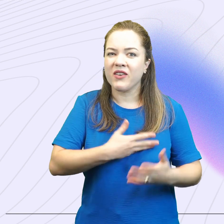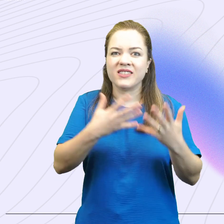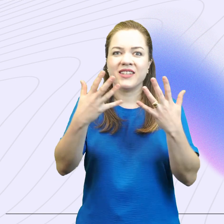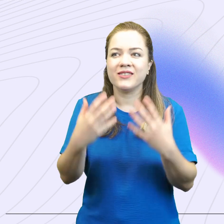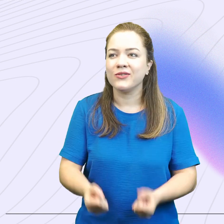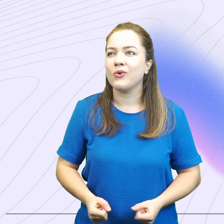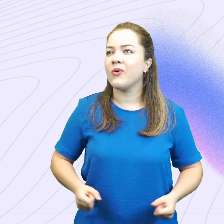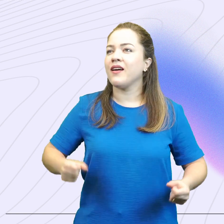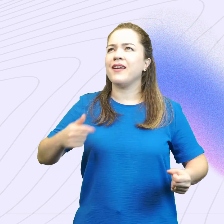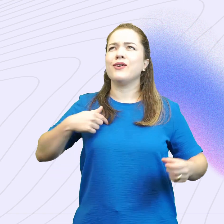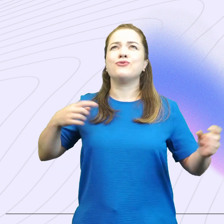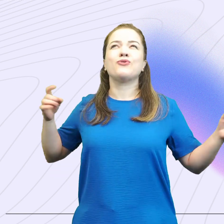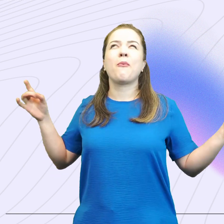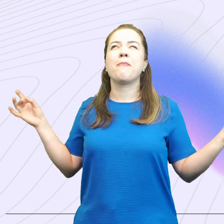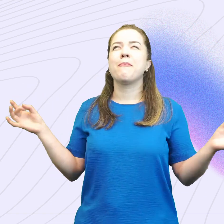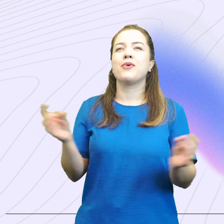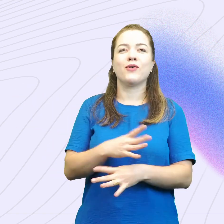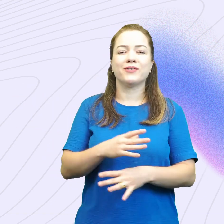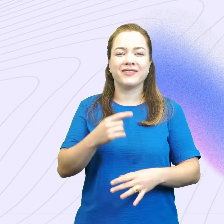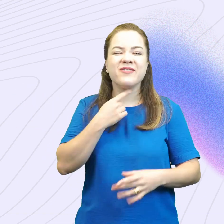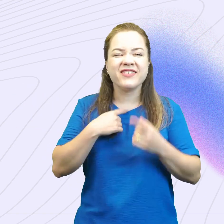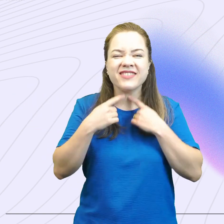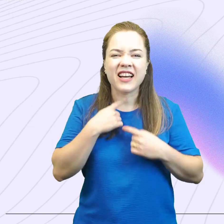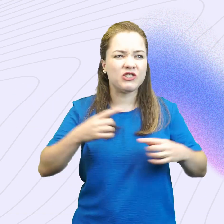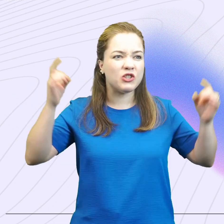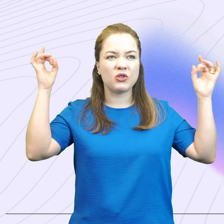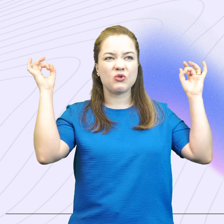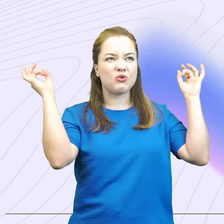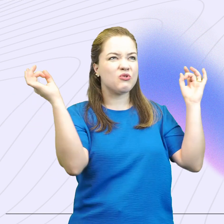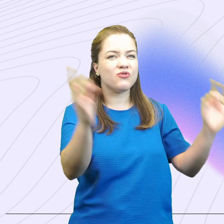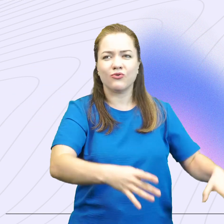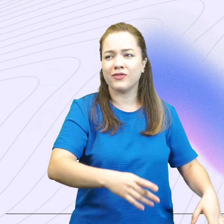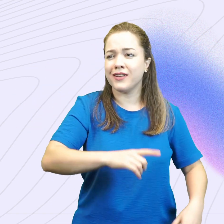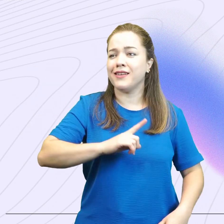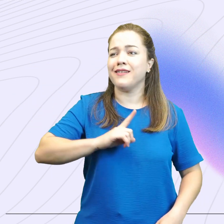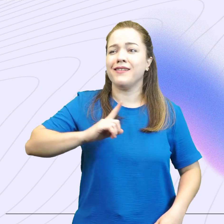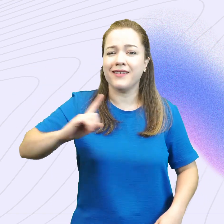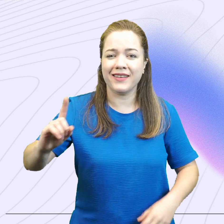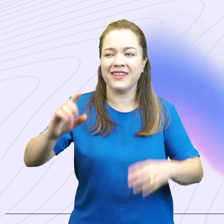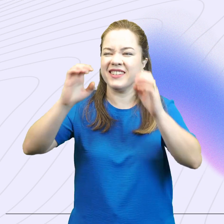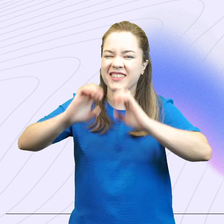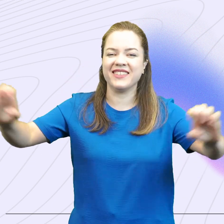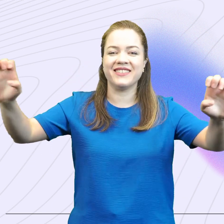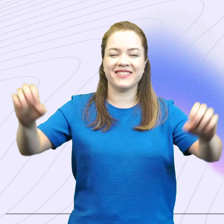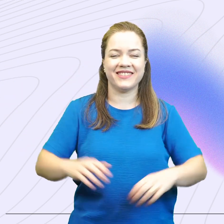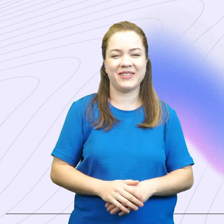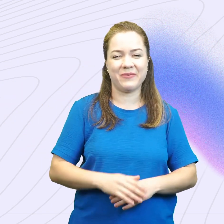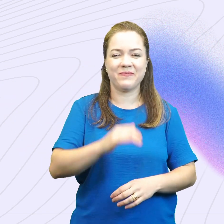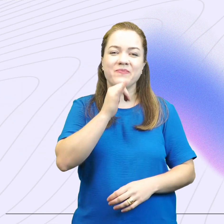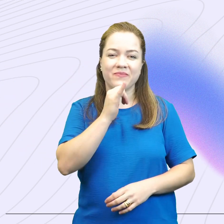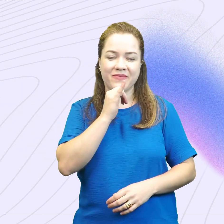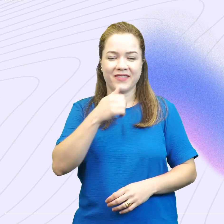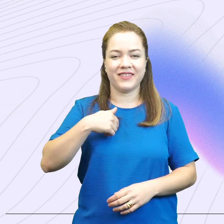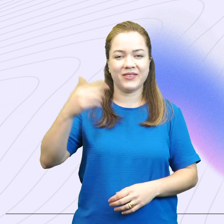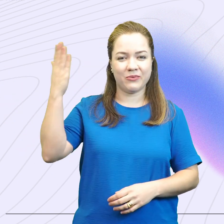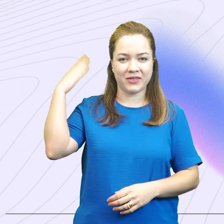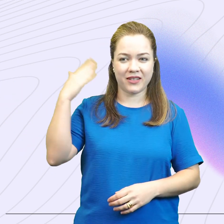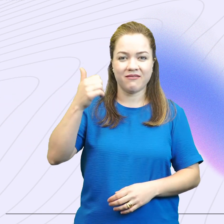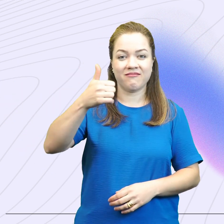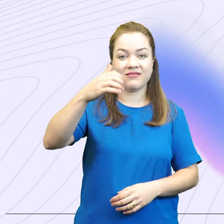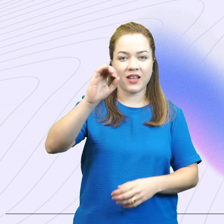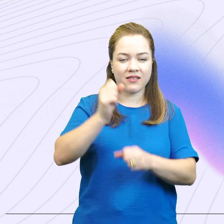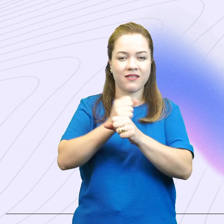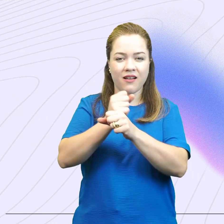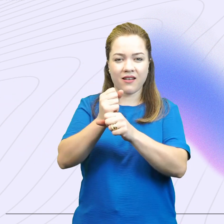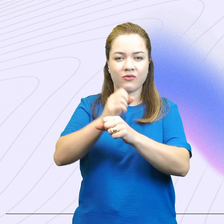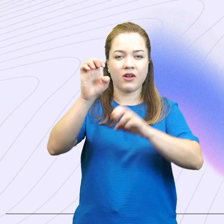isso. Dá até vontade de largar tudo. Eu fiz isso um dia. Larguei tudo, tinha metalúrgica, 10 anos de empresa. Quando eu entendi